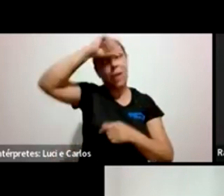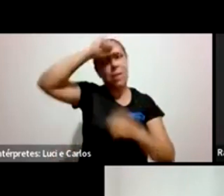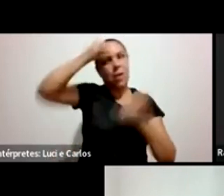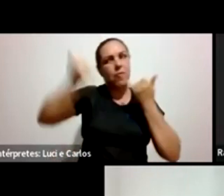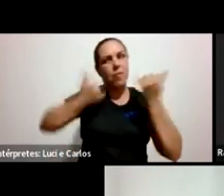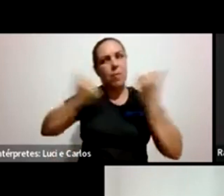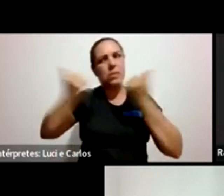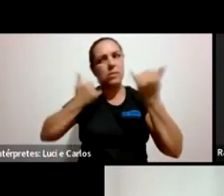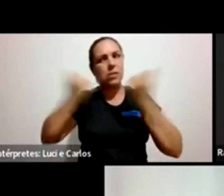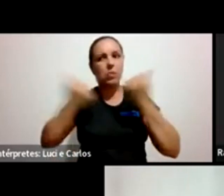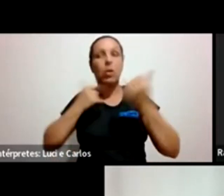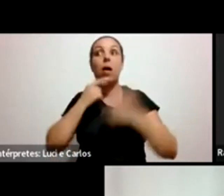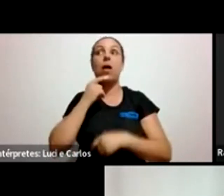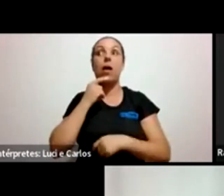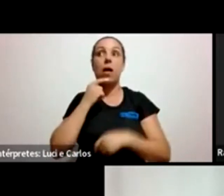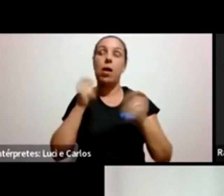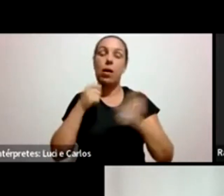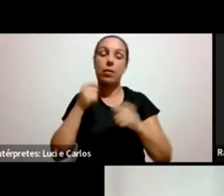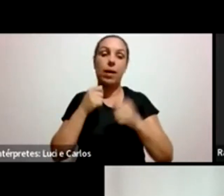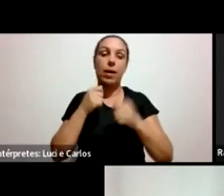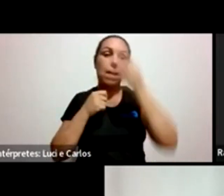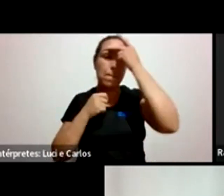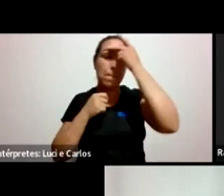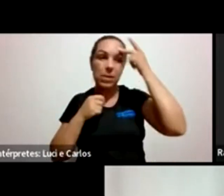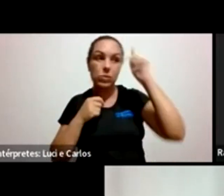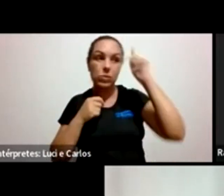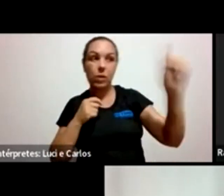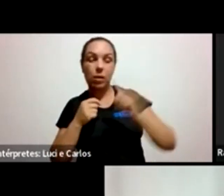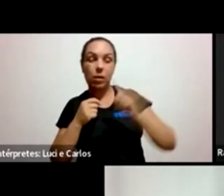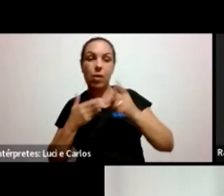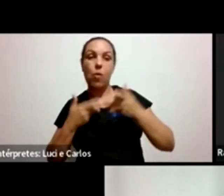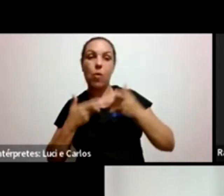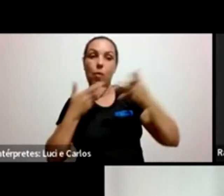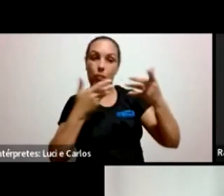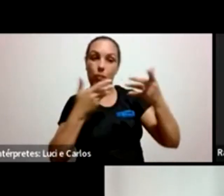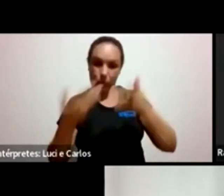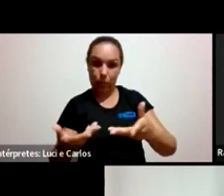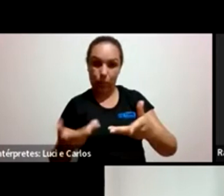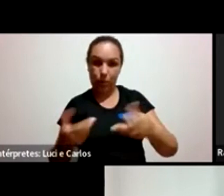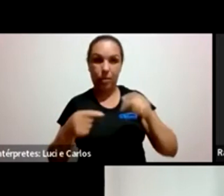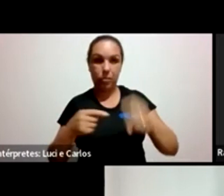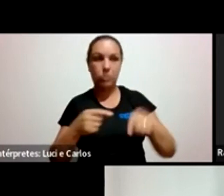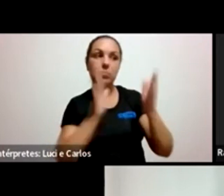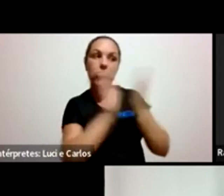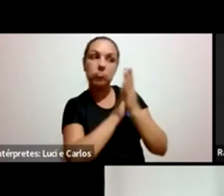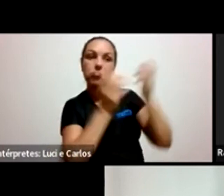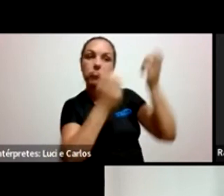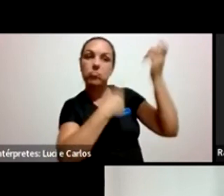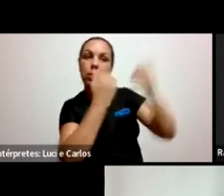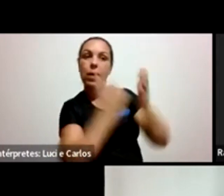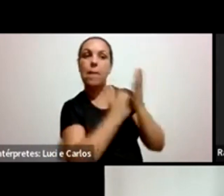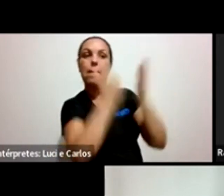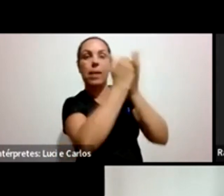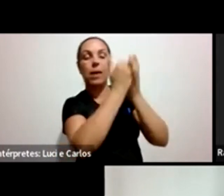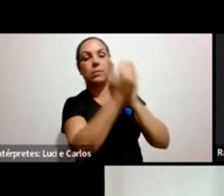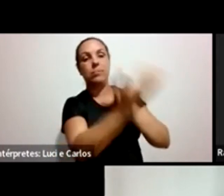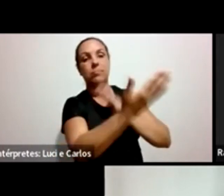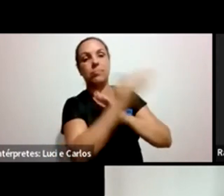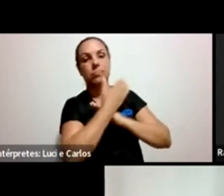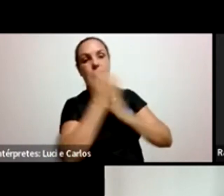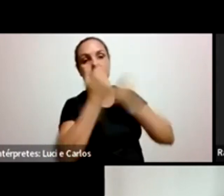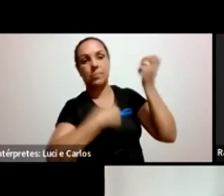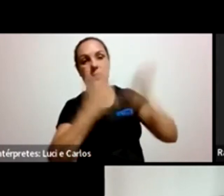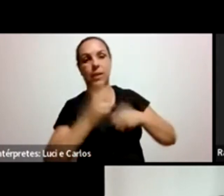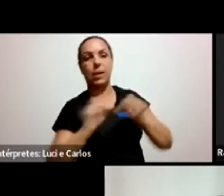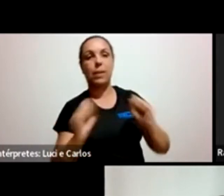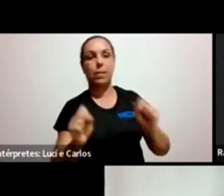a pessoa que te indicou aqui na reunião e ele vai esclarecer mais detalhes para você. Tá bom? Eu fico muito agradecido do fundo do